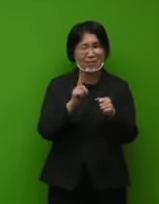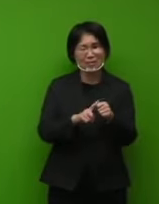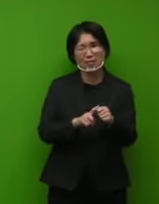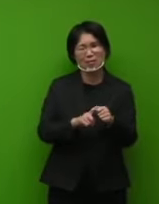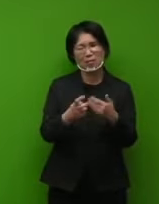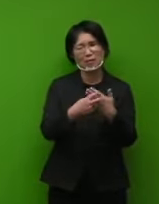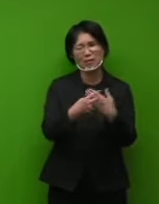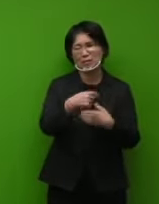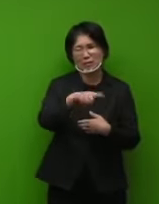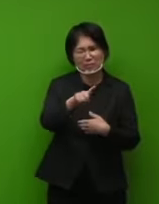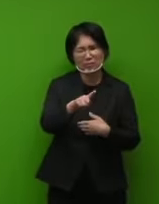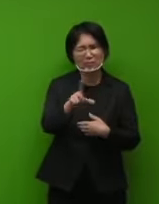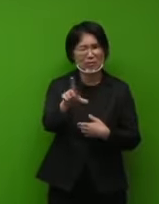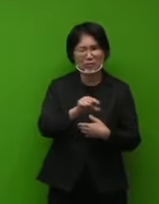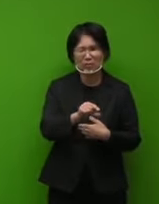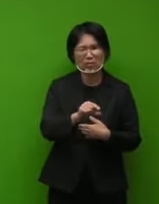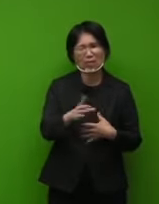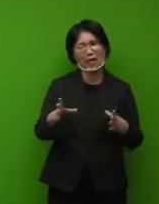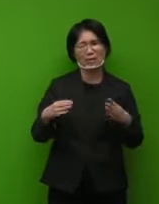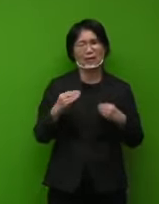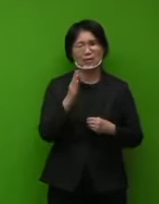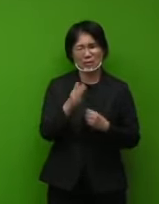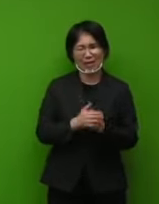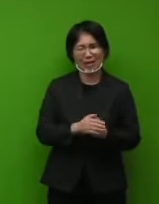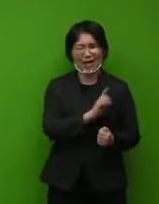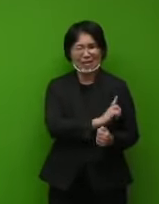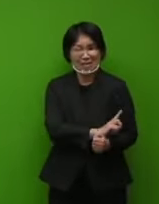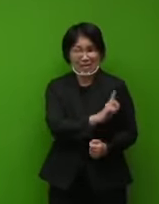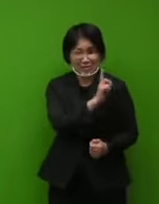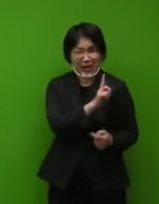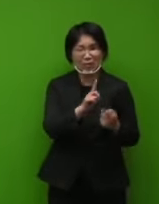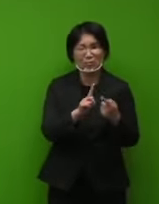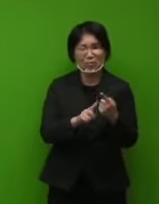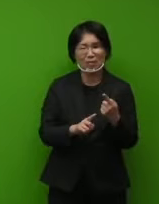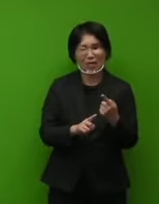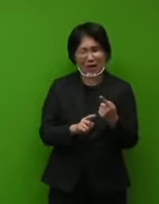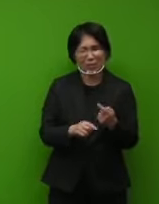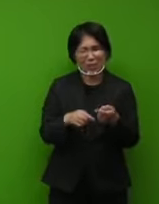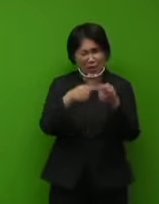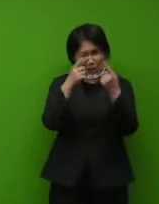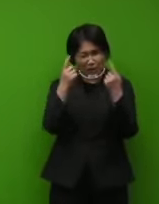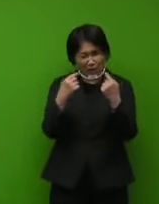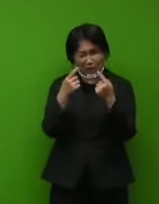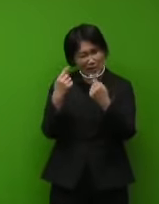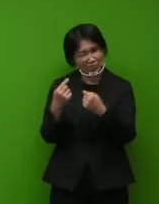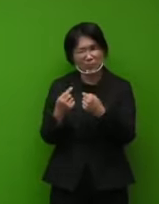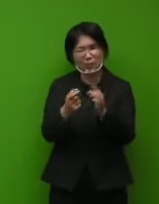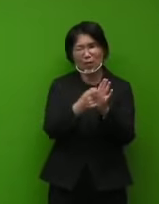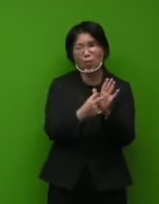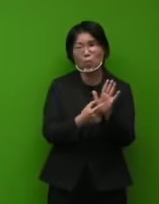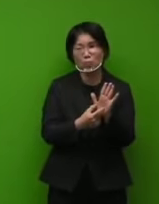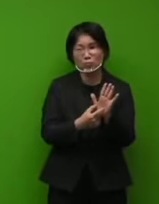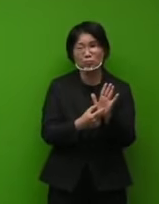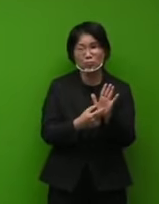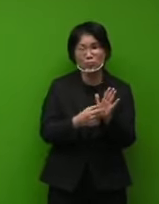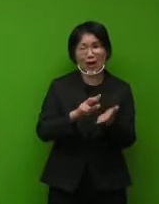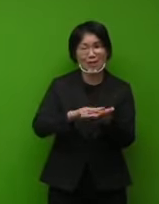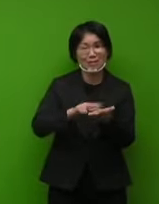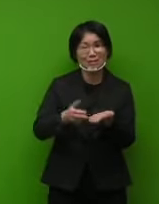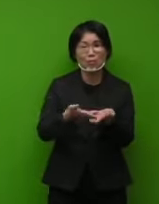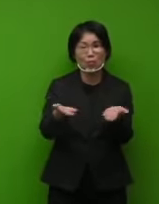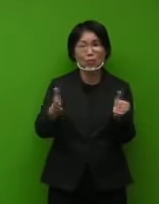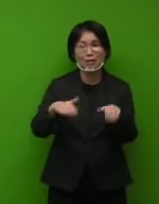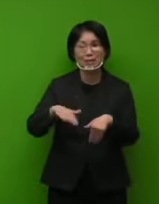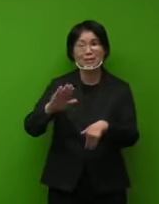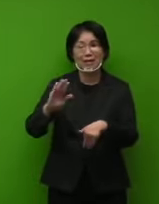のは控えていただいて、熱があるとかですね、個別の項目につきましては、お手元の資料にござい